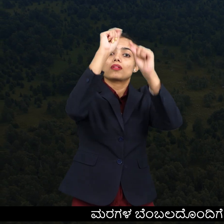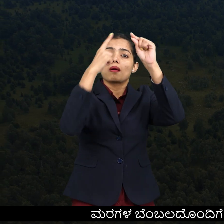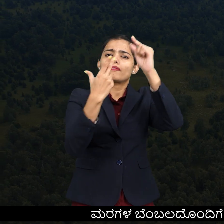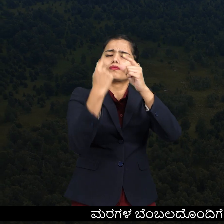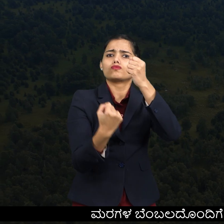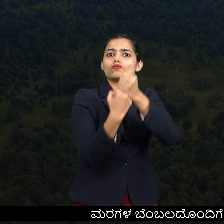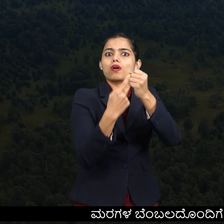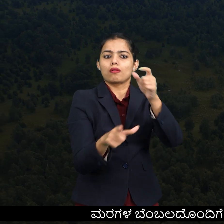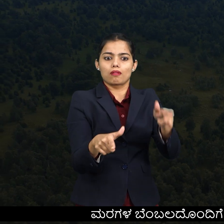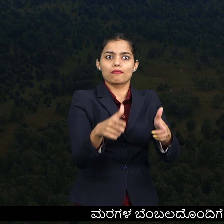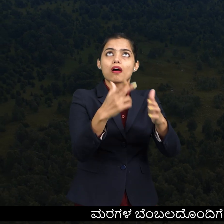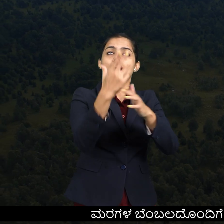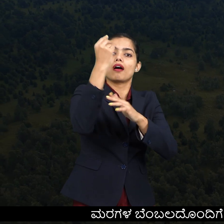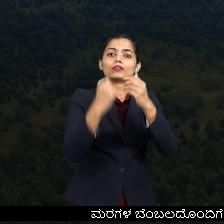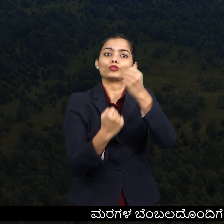ಬೆಳೆಯುತ್ತವೆ.